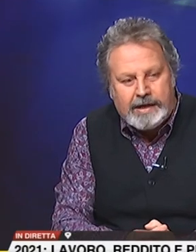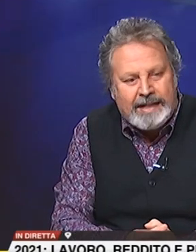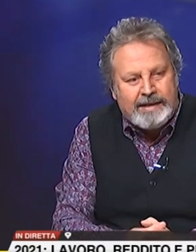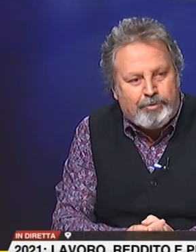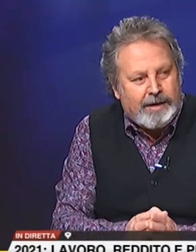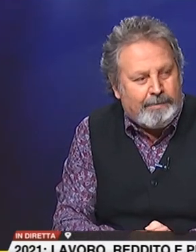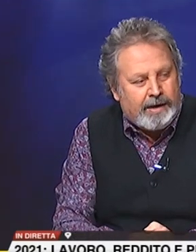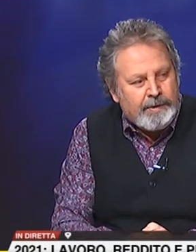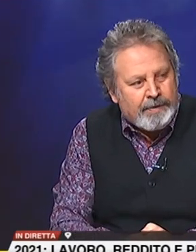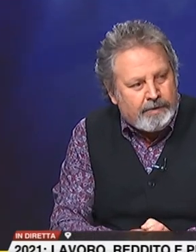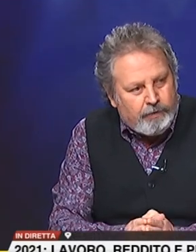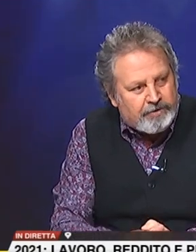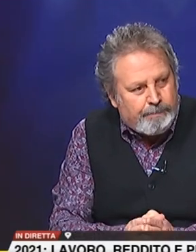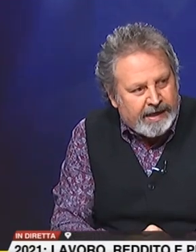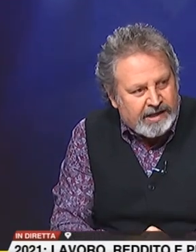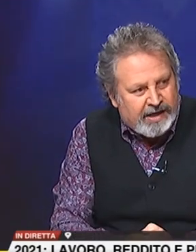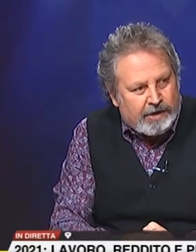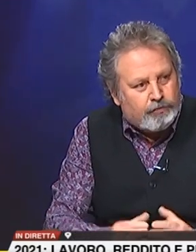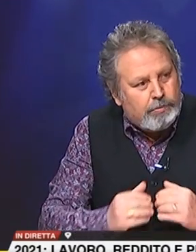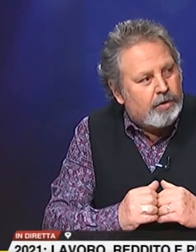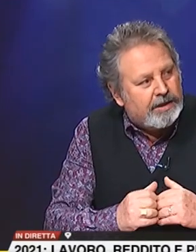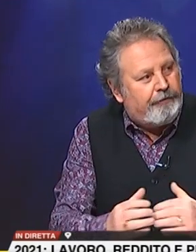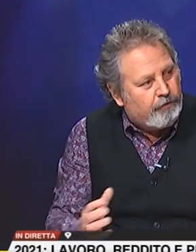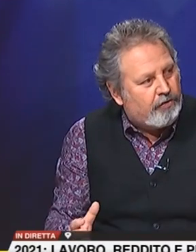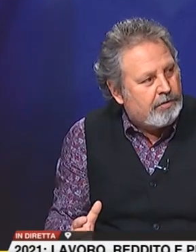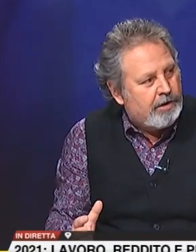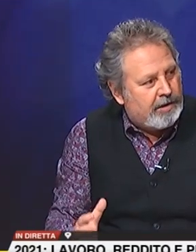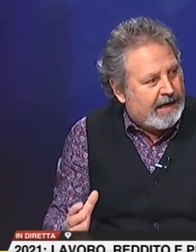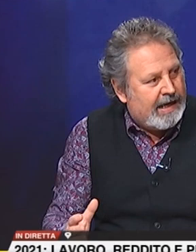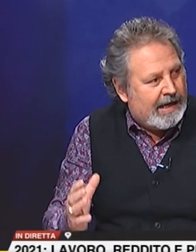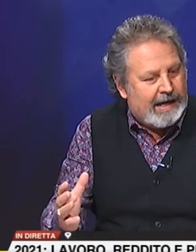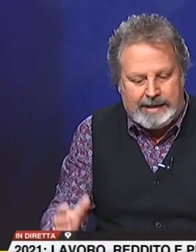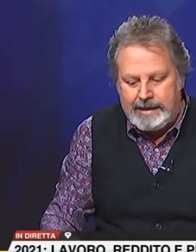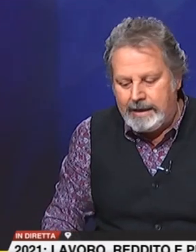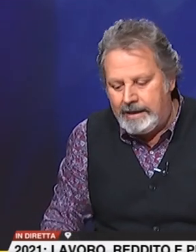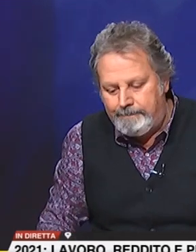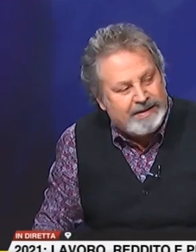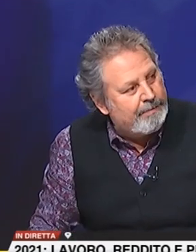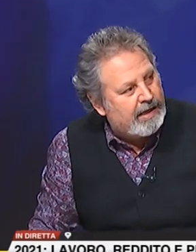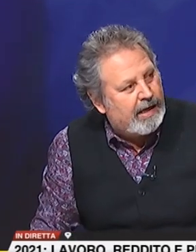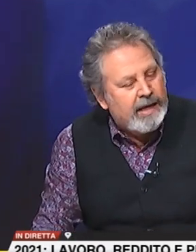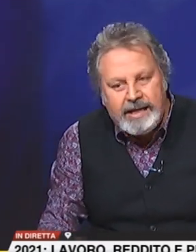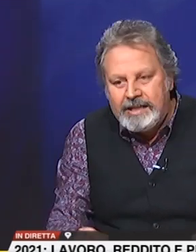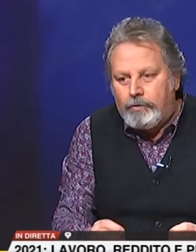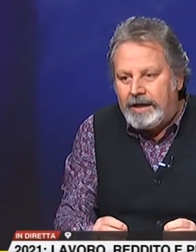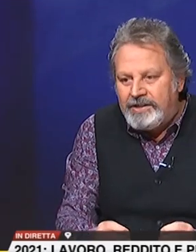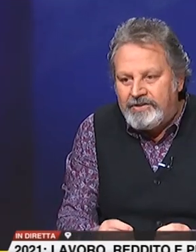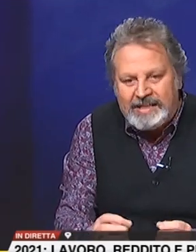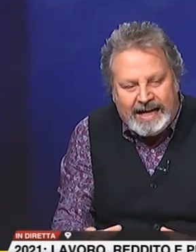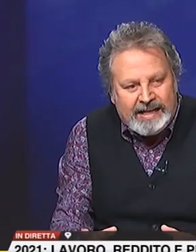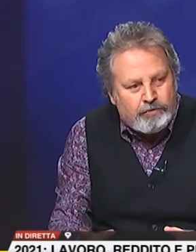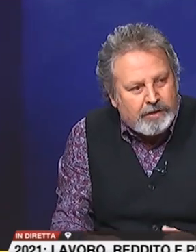un grande problema. Questo paese ha un tumore diffuso che è la pandemia e stanno qua